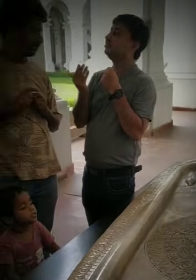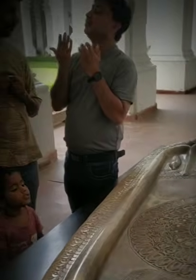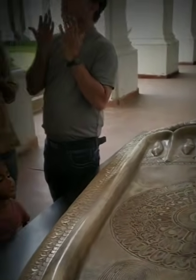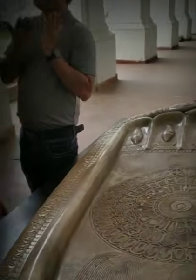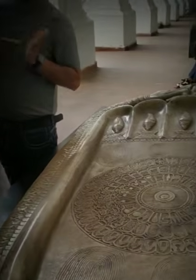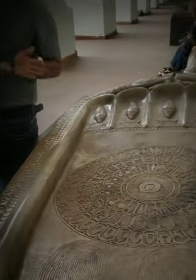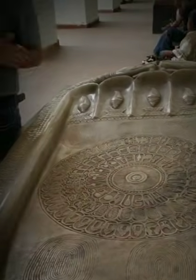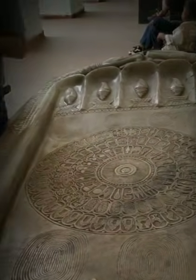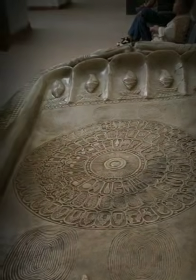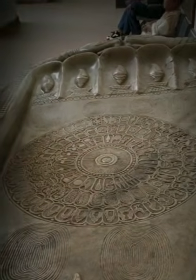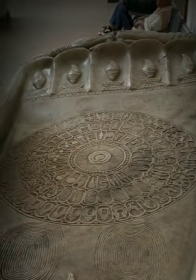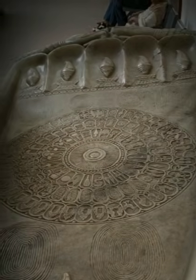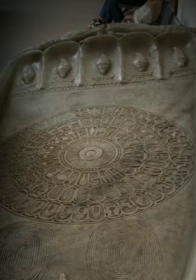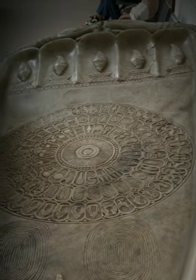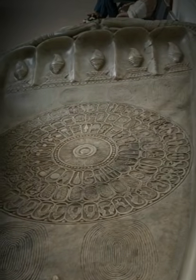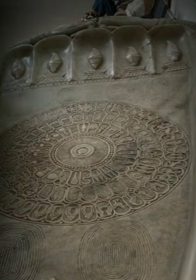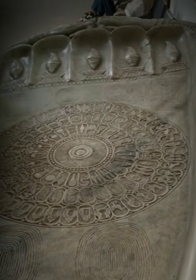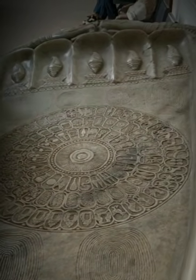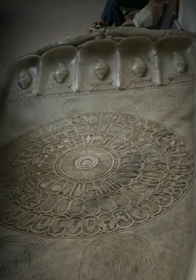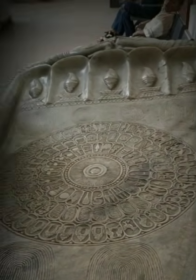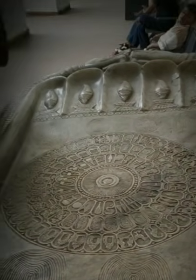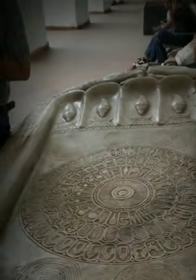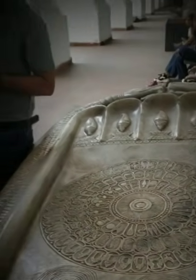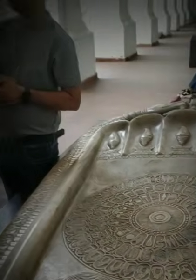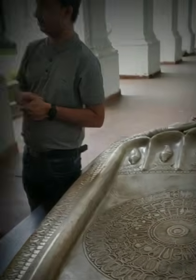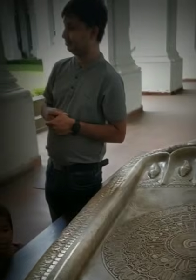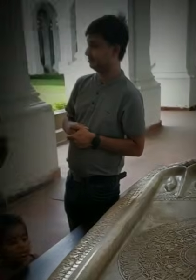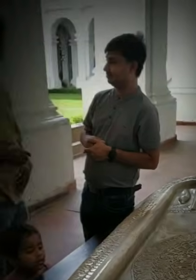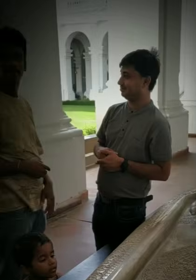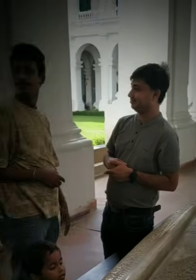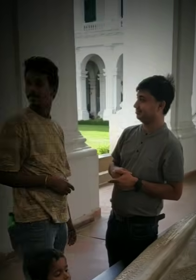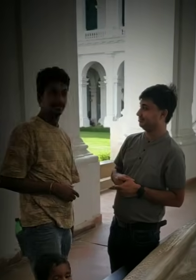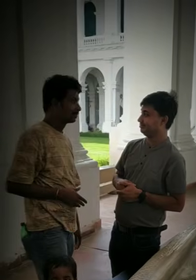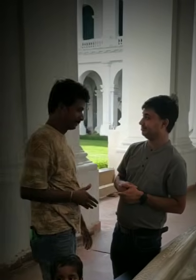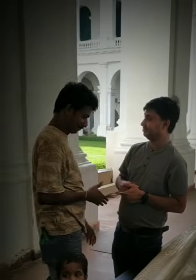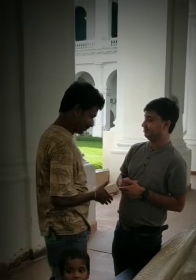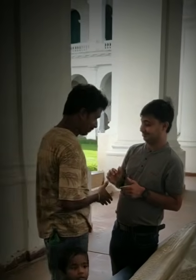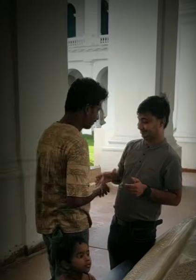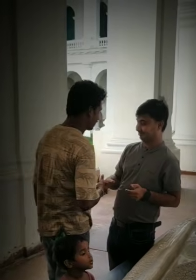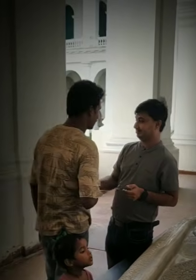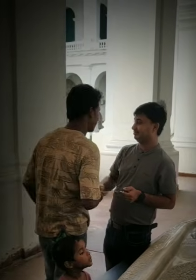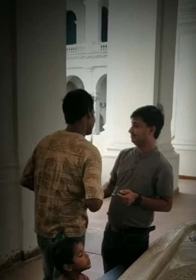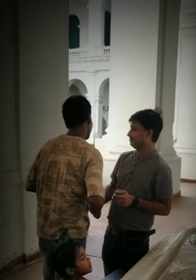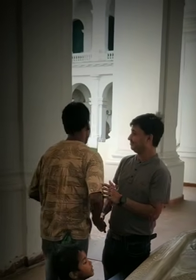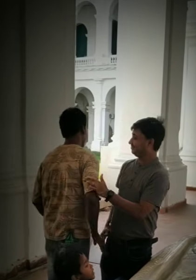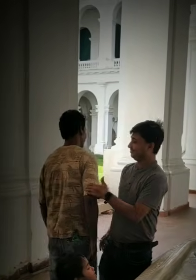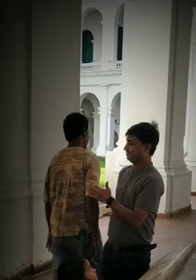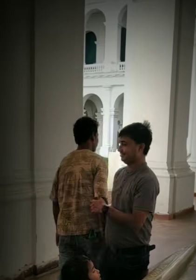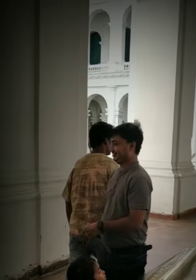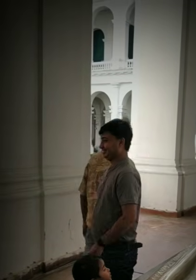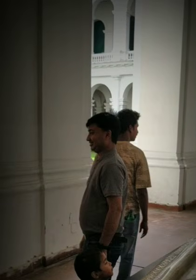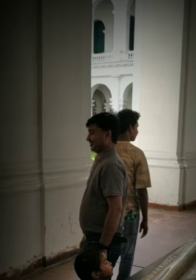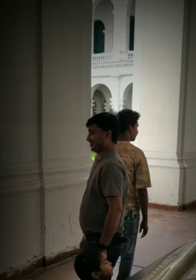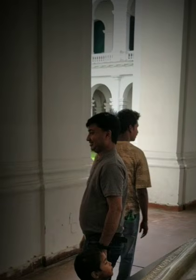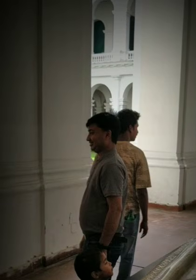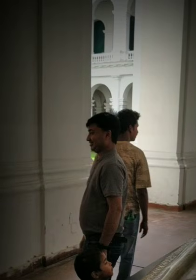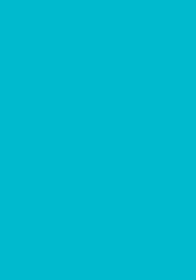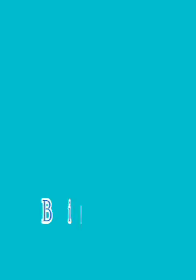পাগল প্রেমী প্রেম পূজারি, ভালোবাসার পূজা চাই কুমারী। কি করে করি মানা